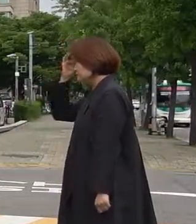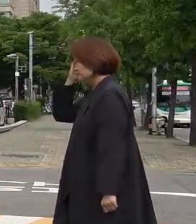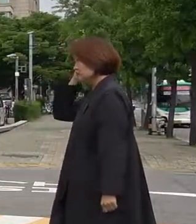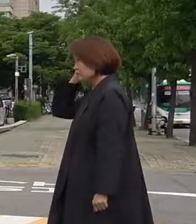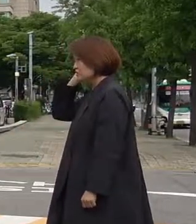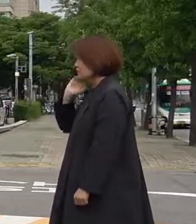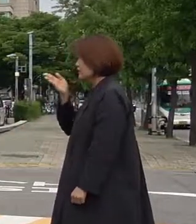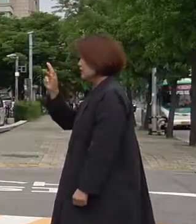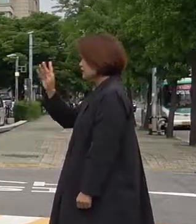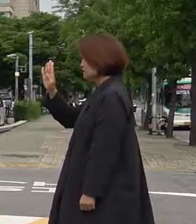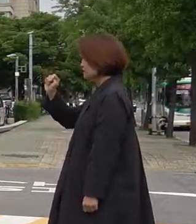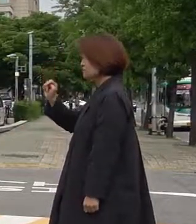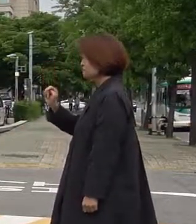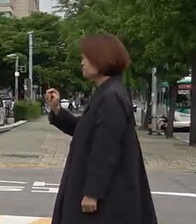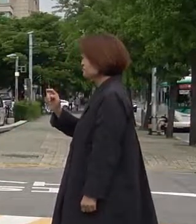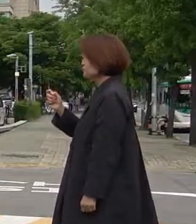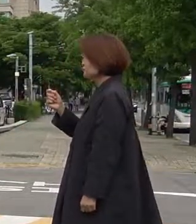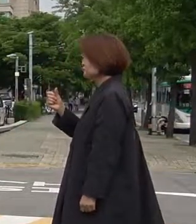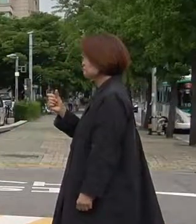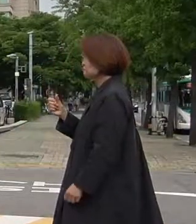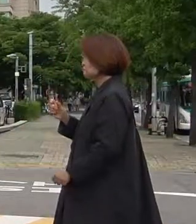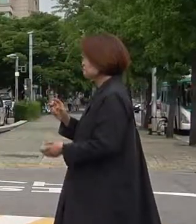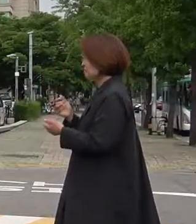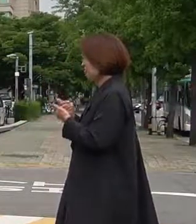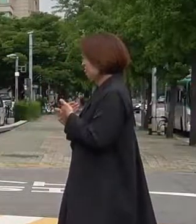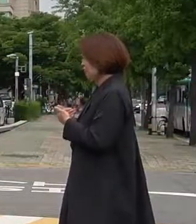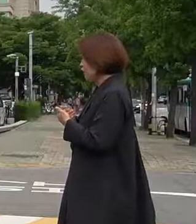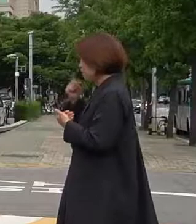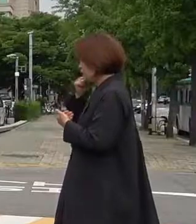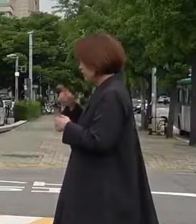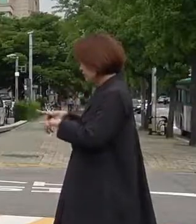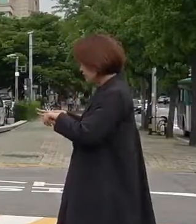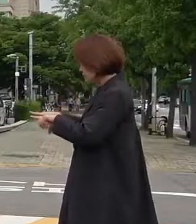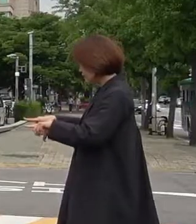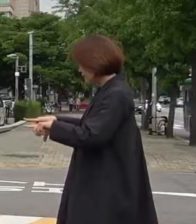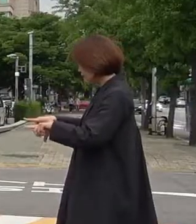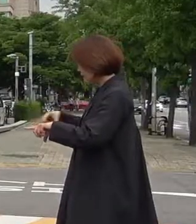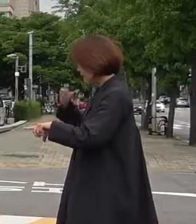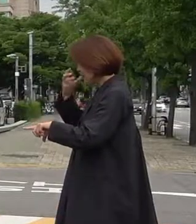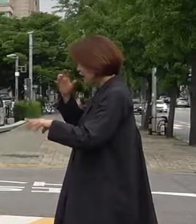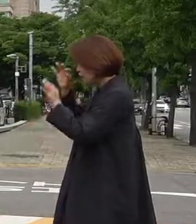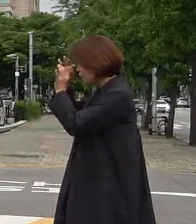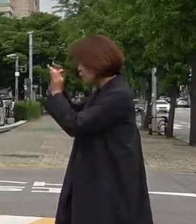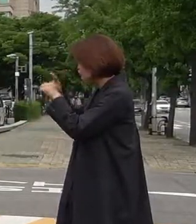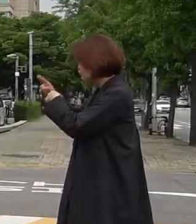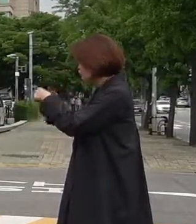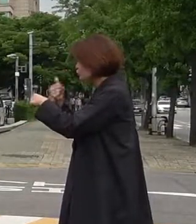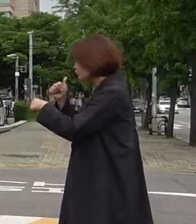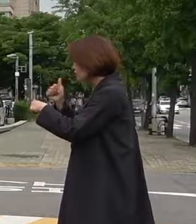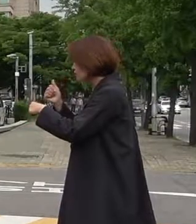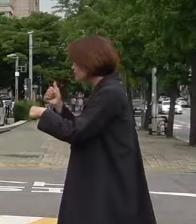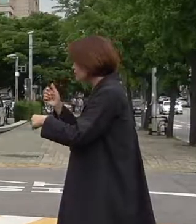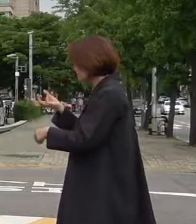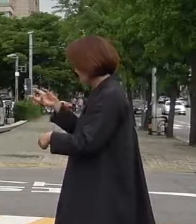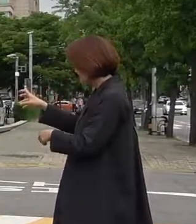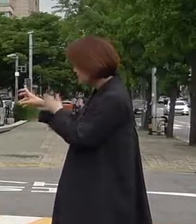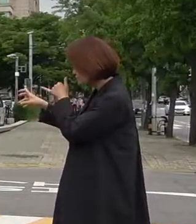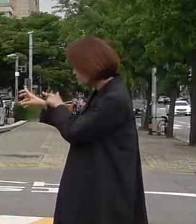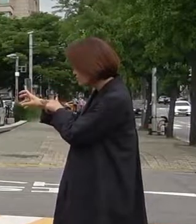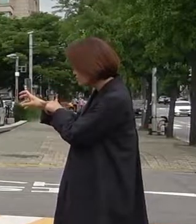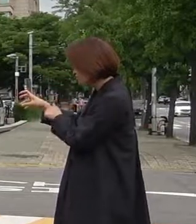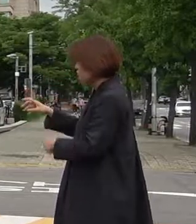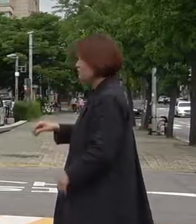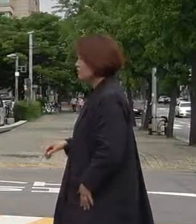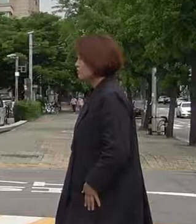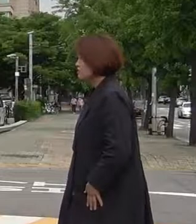얘기를 좀 모습이 있습니다. 왜냐하면 일반 시청자들이 그 화면에 소통력이 들어오면 이